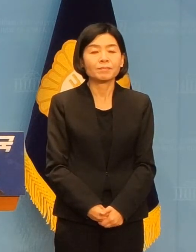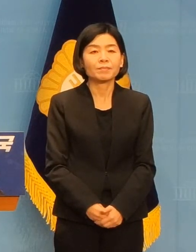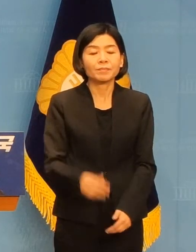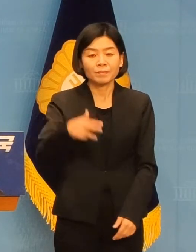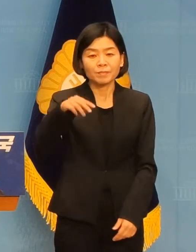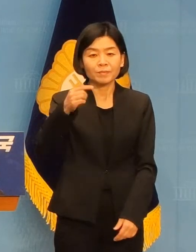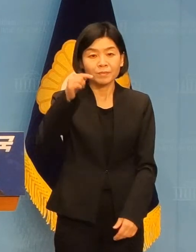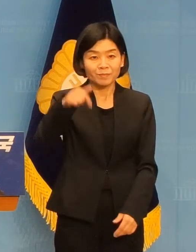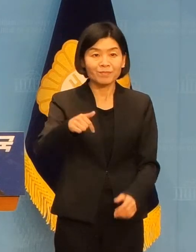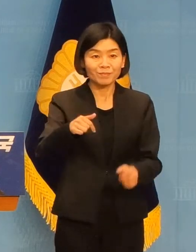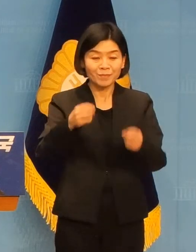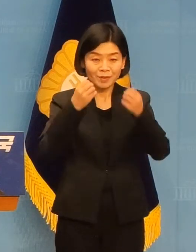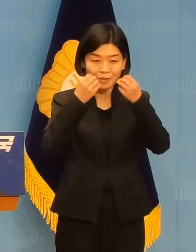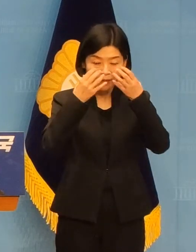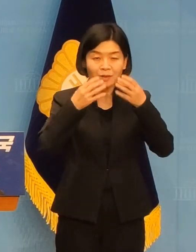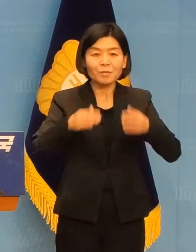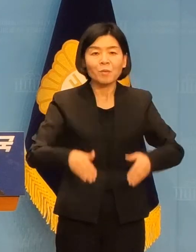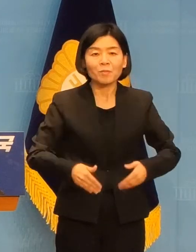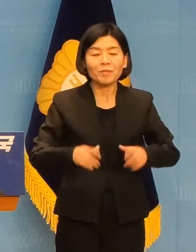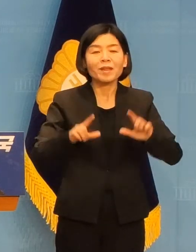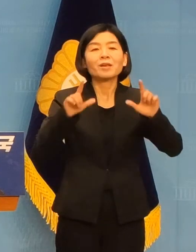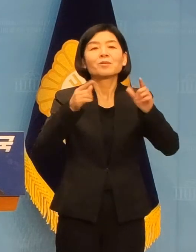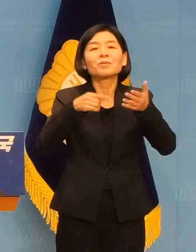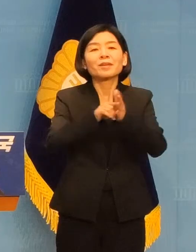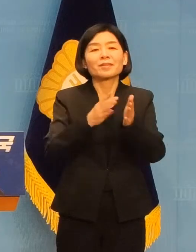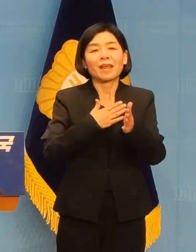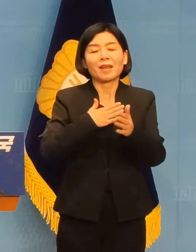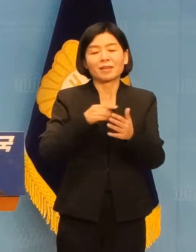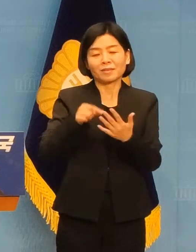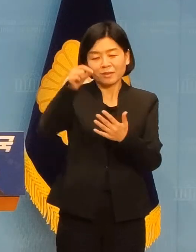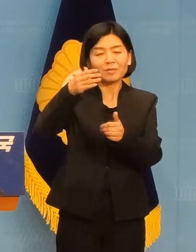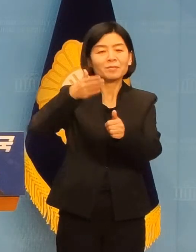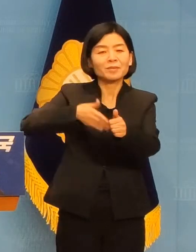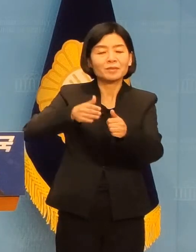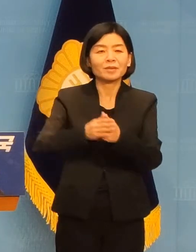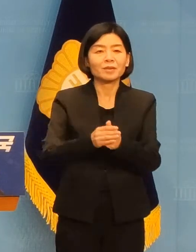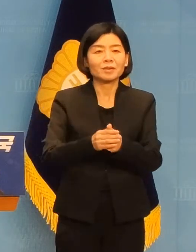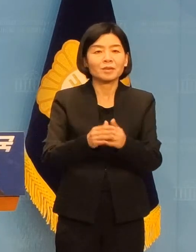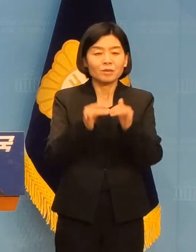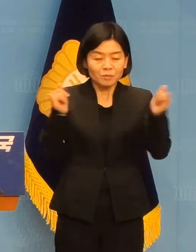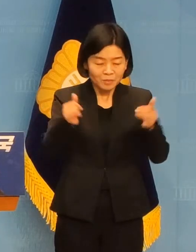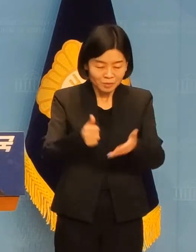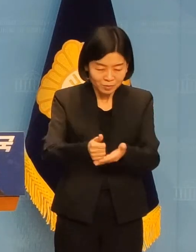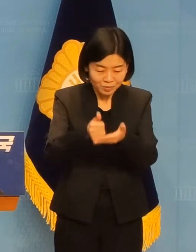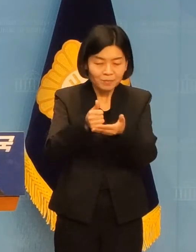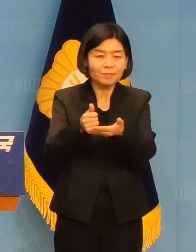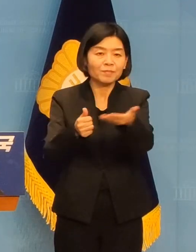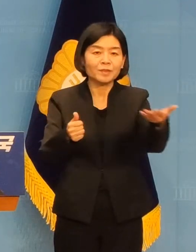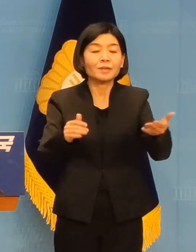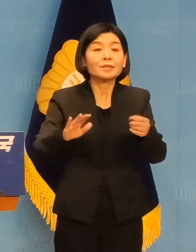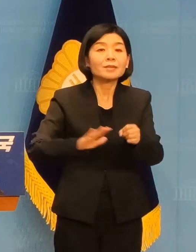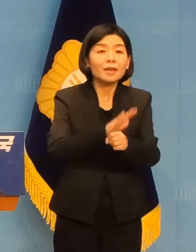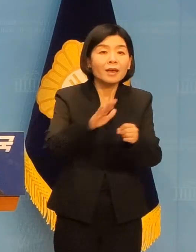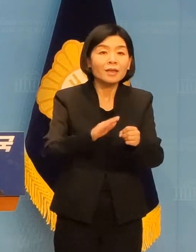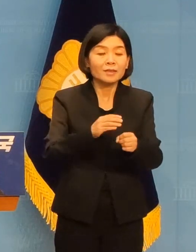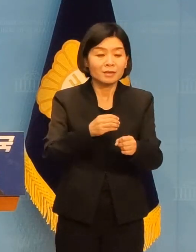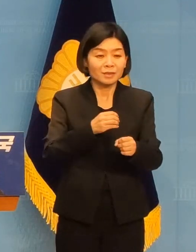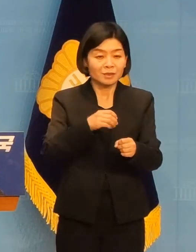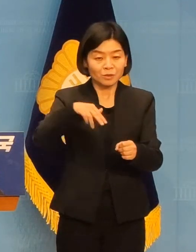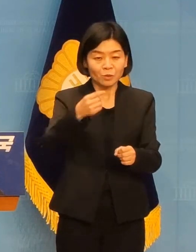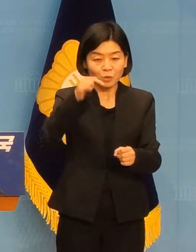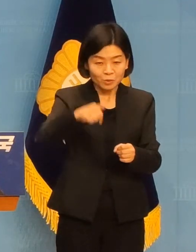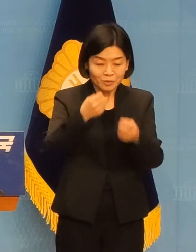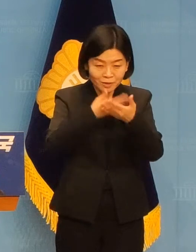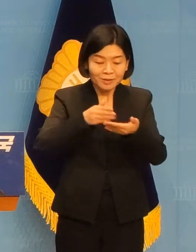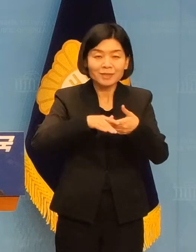조국의 봄날을 위해 정춘생을 선택해 주십시오. 존경하는 국민 여러분, 그리고 사랑하는 조국혁신당 당원